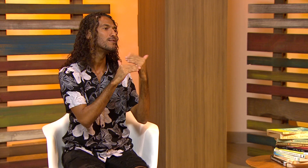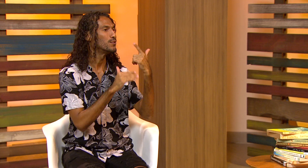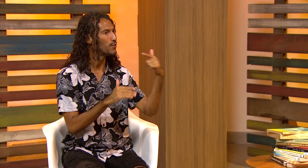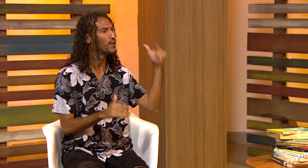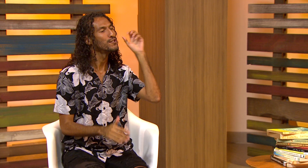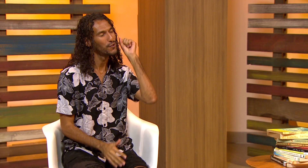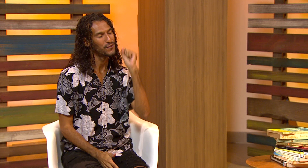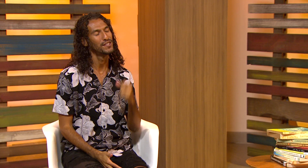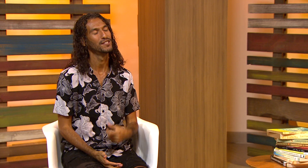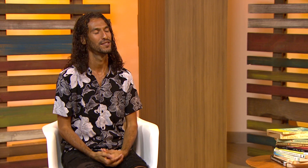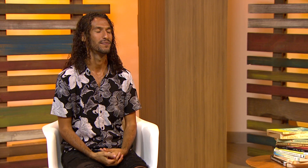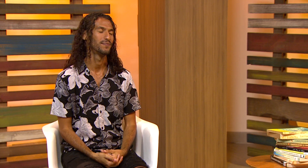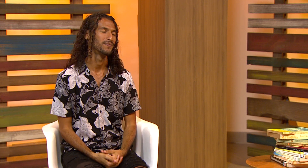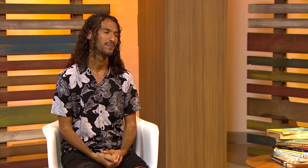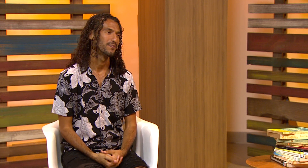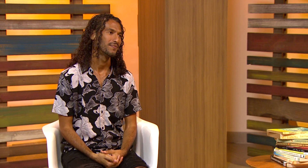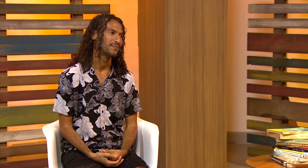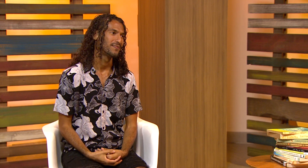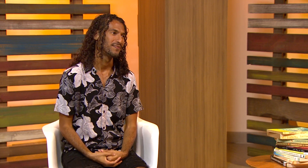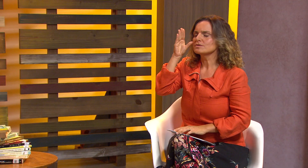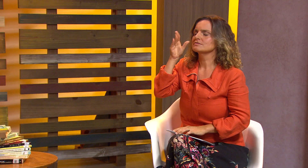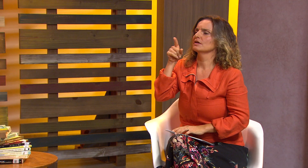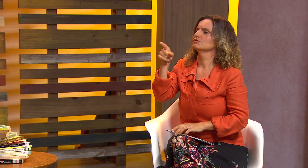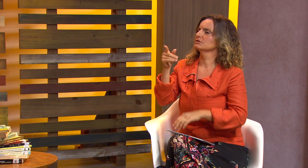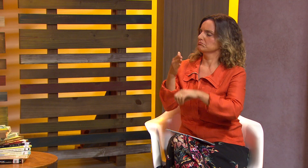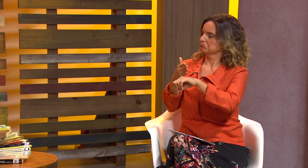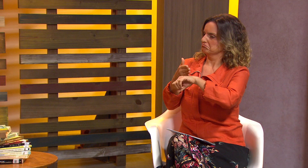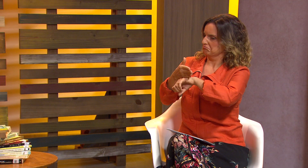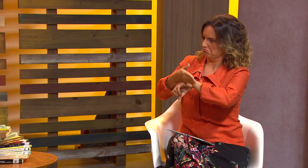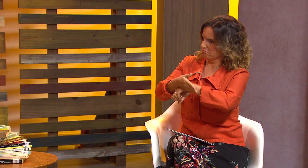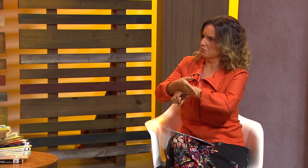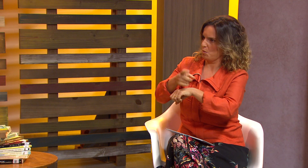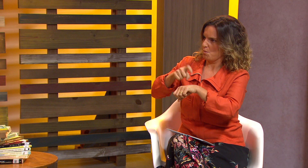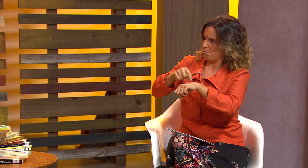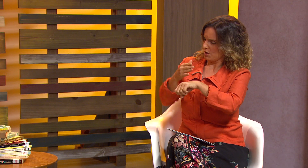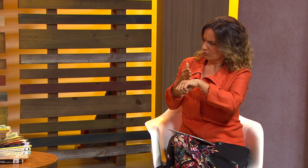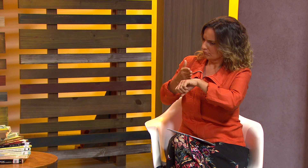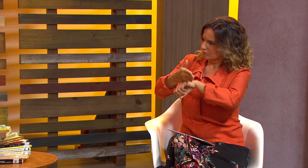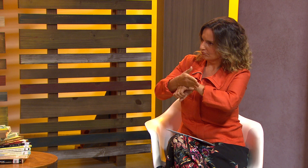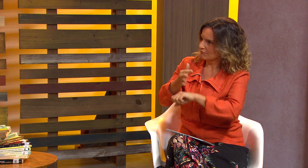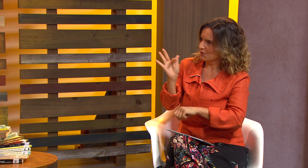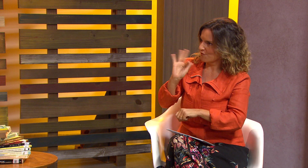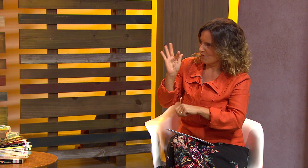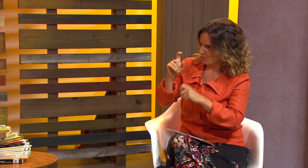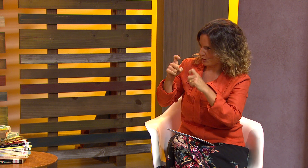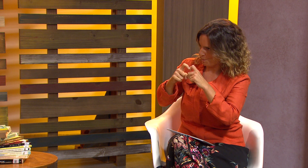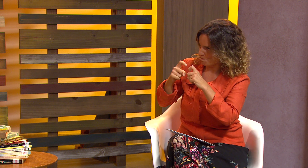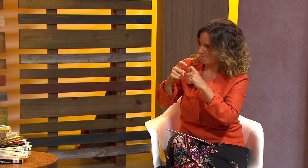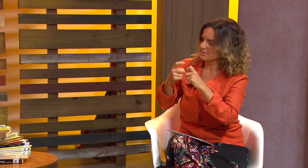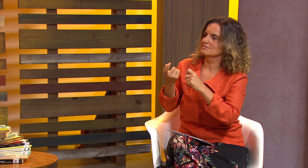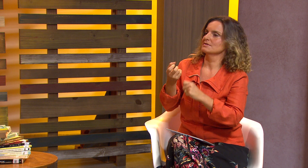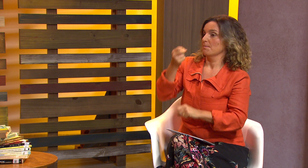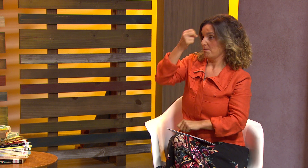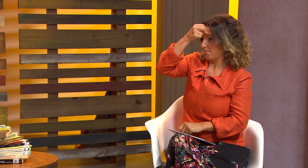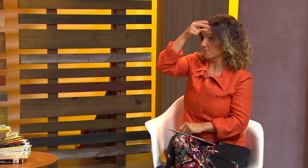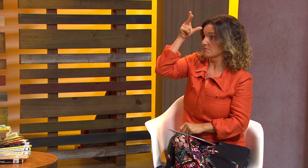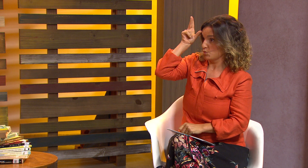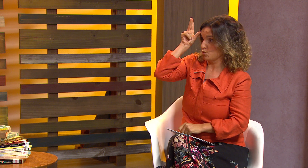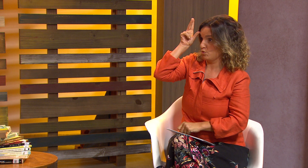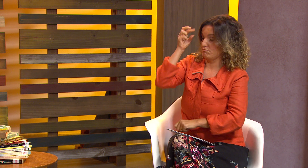como um direito, conquistado. Agora, uma curiosidade. Assim que você ingressou na Faculdade de Medicina, a Prefeitura